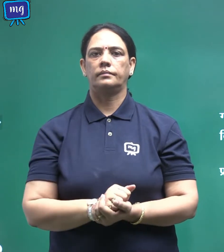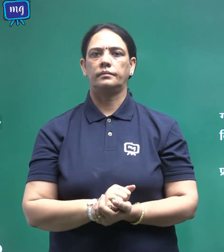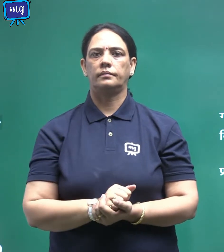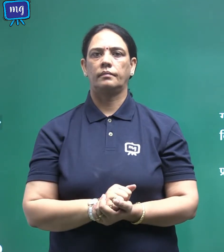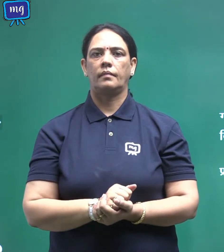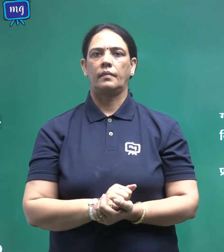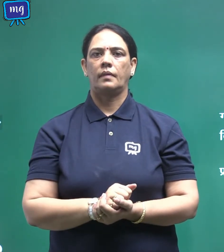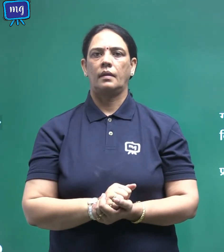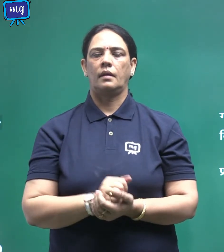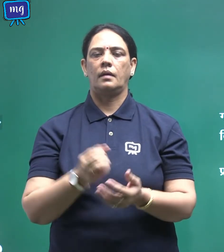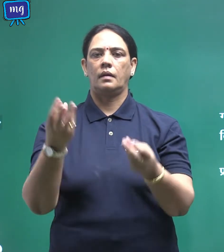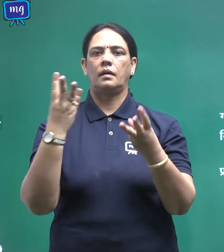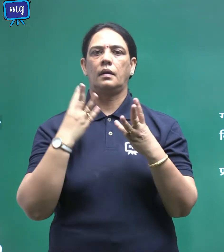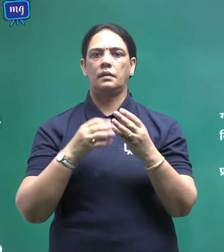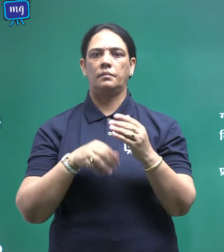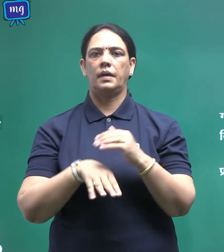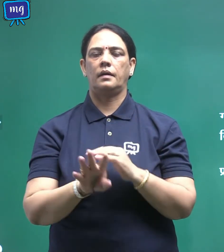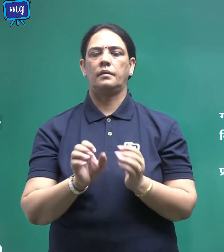गणित में